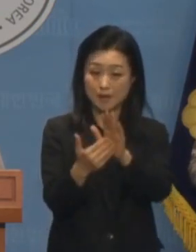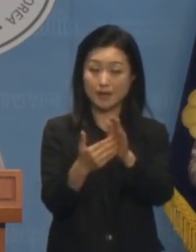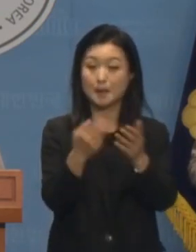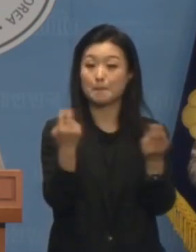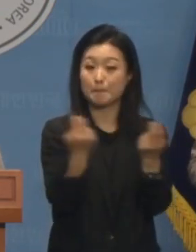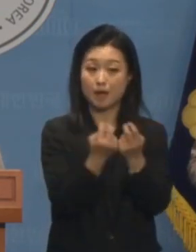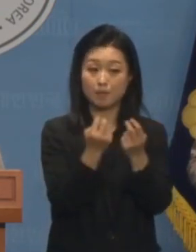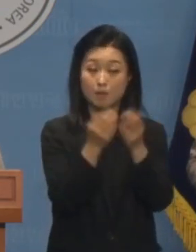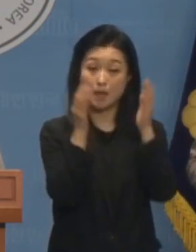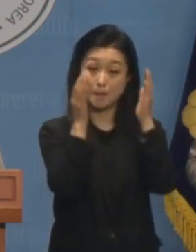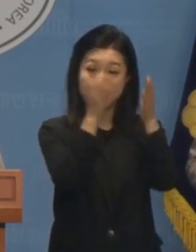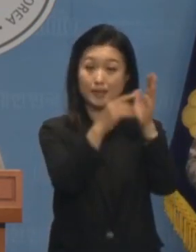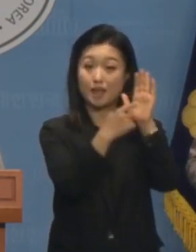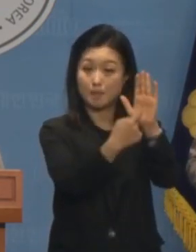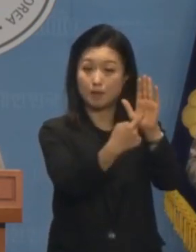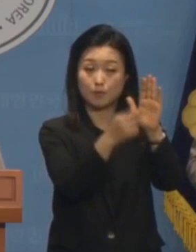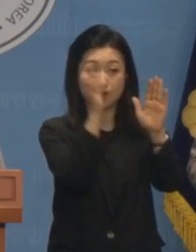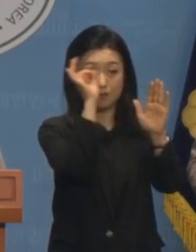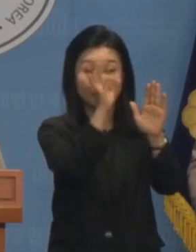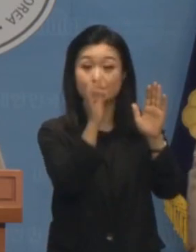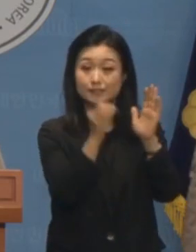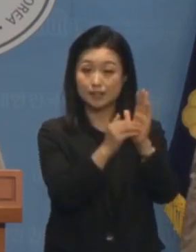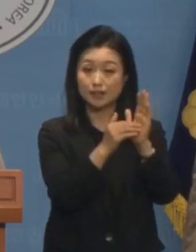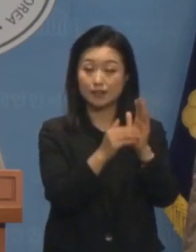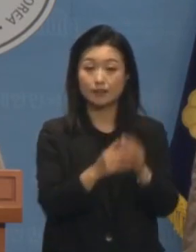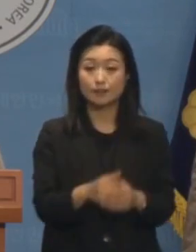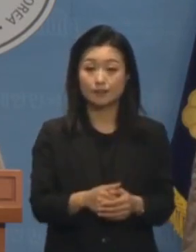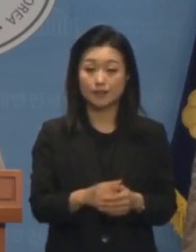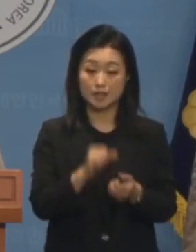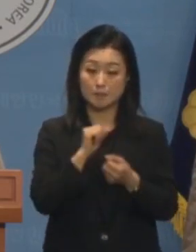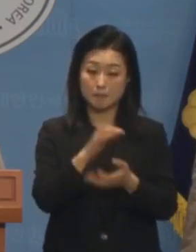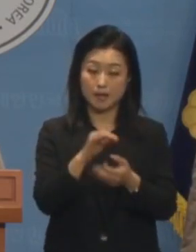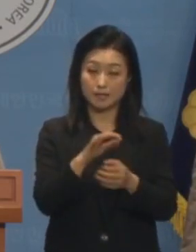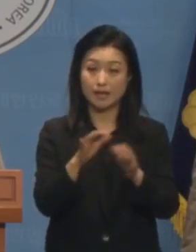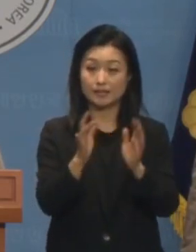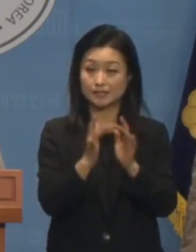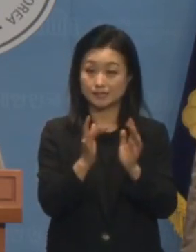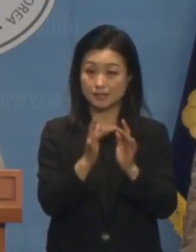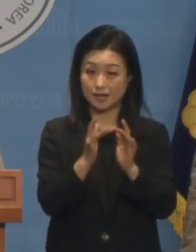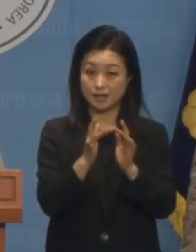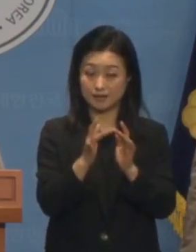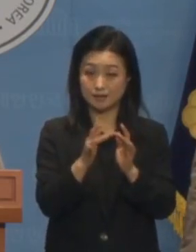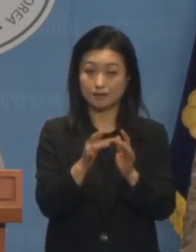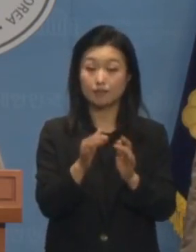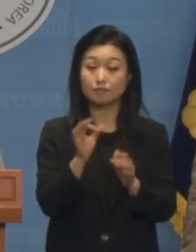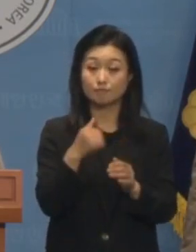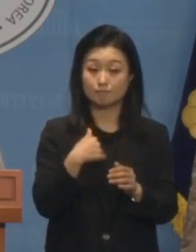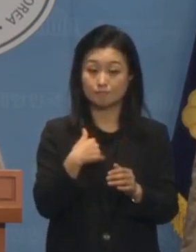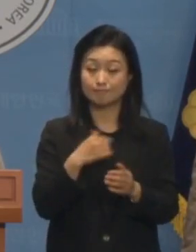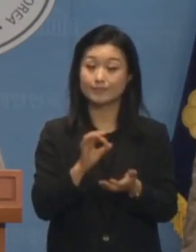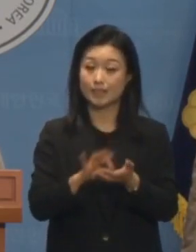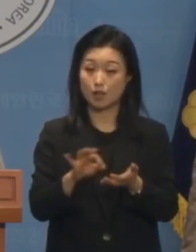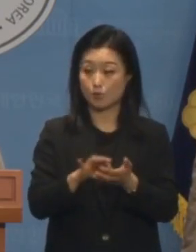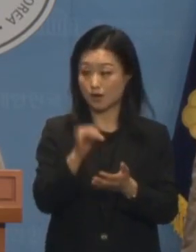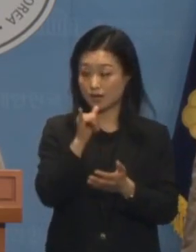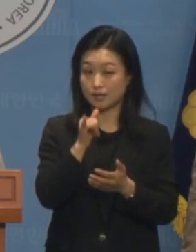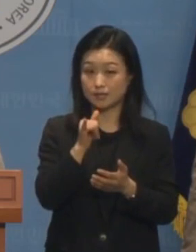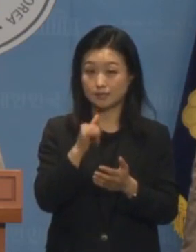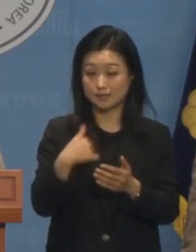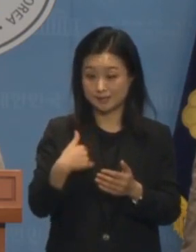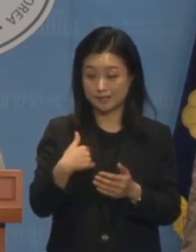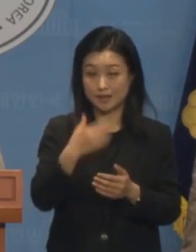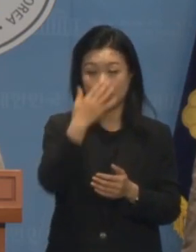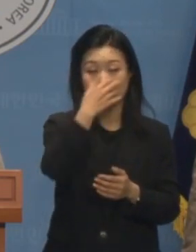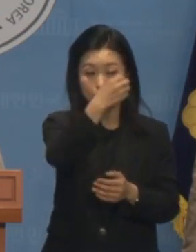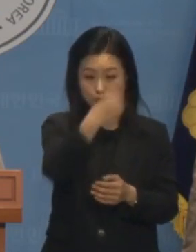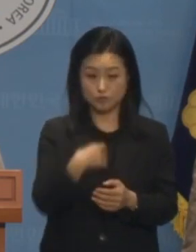방향을 발표하였습니다. 이는 배달 플랫폼을 이용하는 전국의 수많은 자영업자들을 외면하는